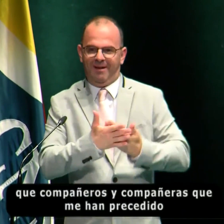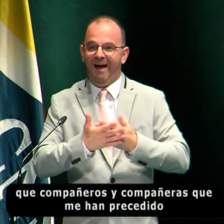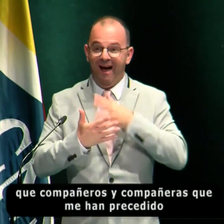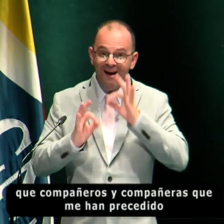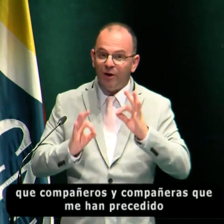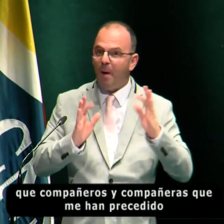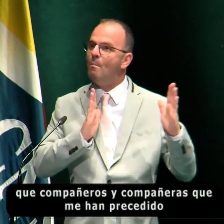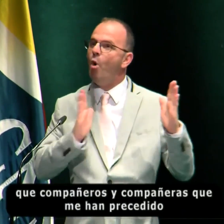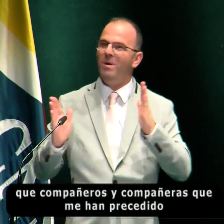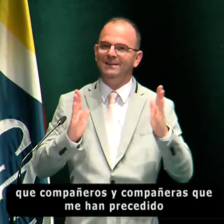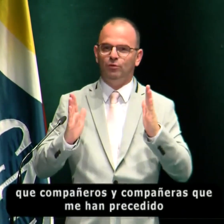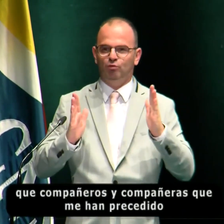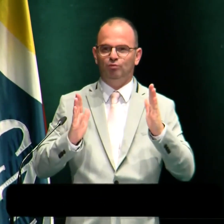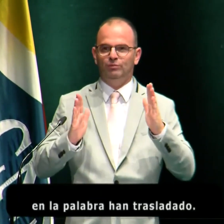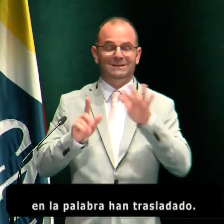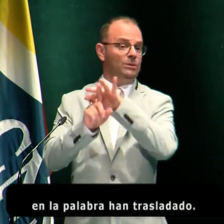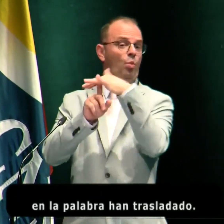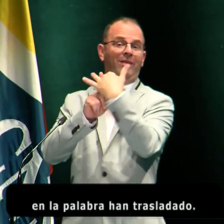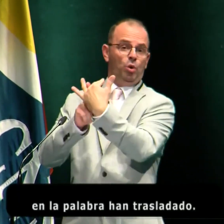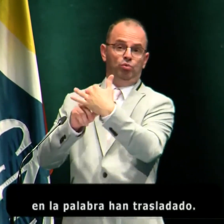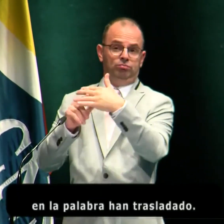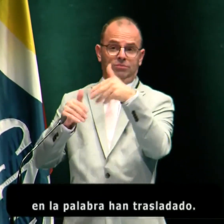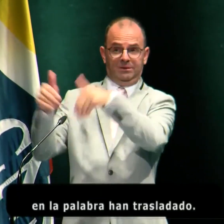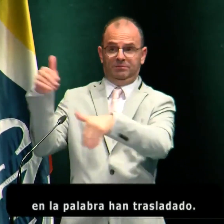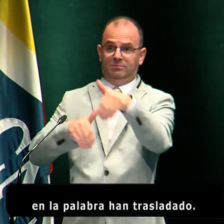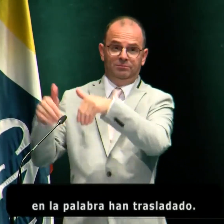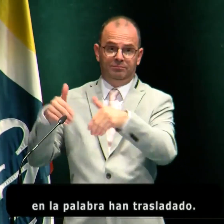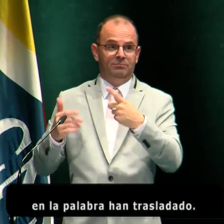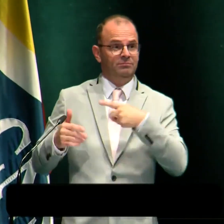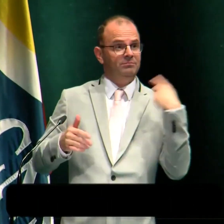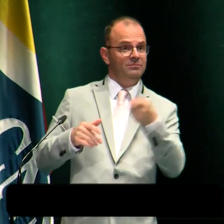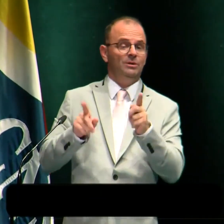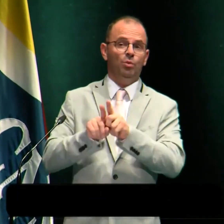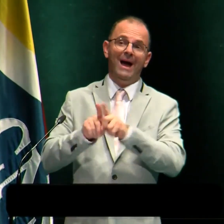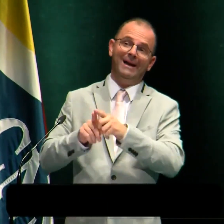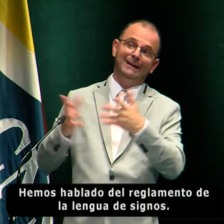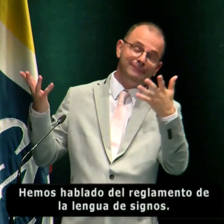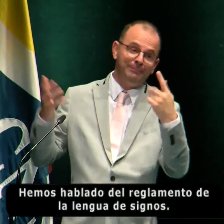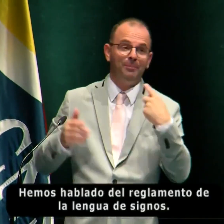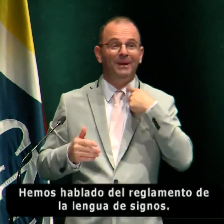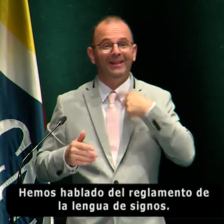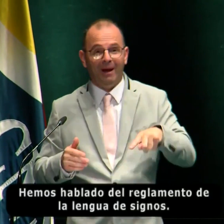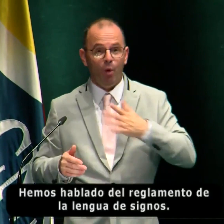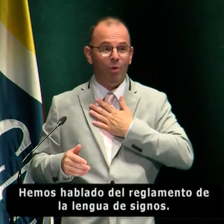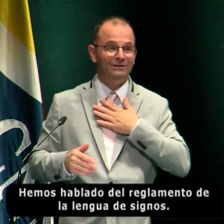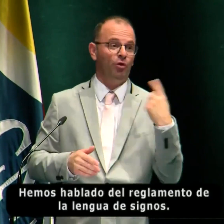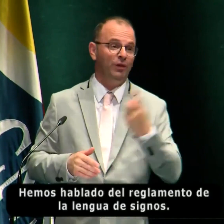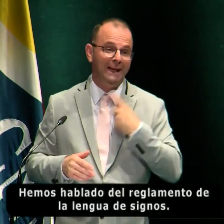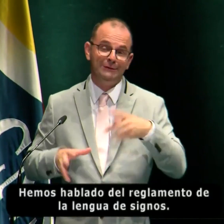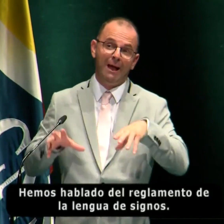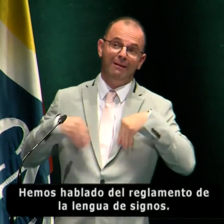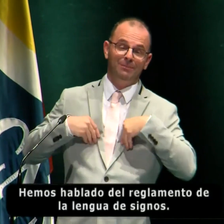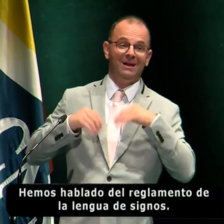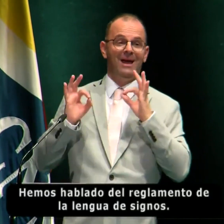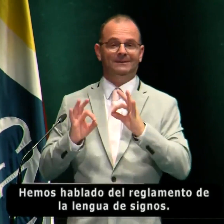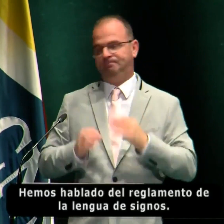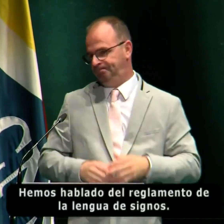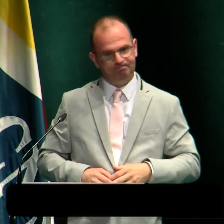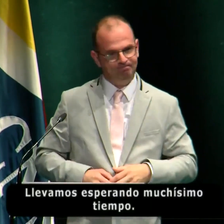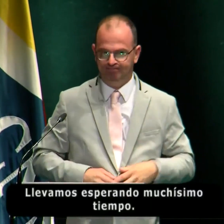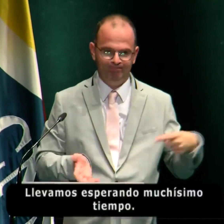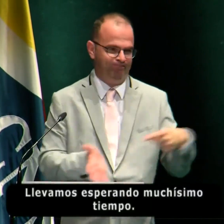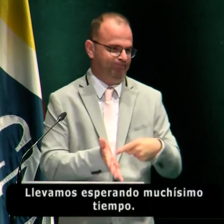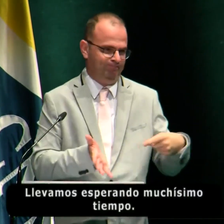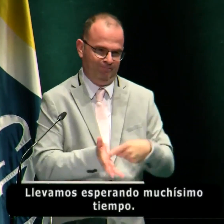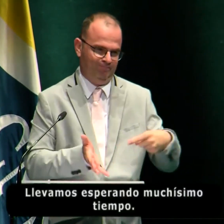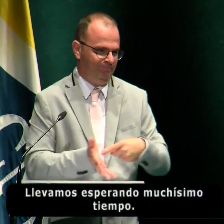signos. Llevamos esperando muchísimo tiempo. Es un momento de situación electoral y, bueno, pues ¿tenemos